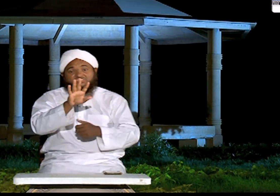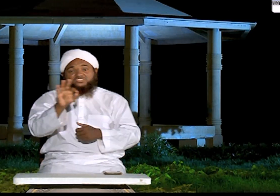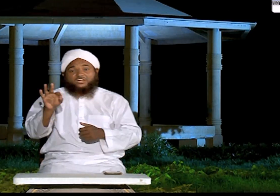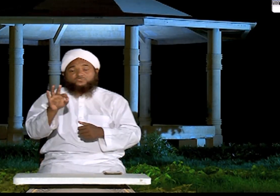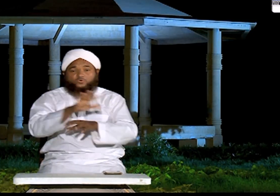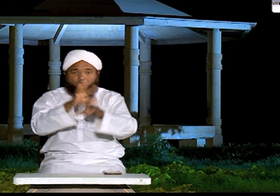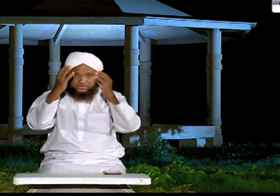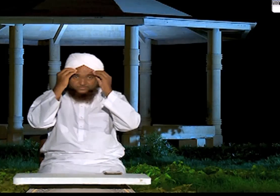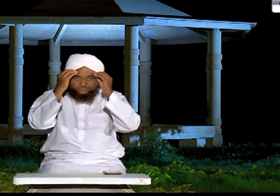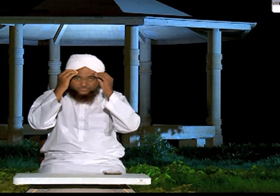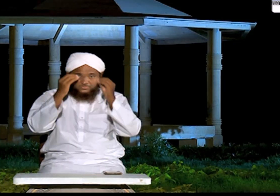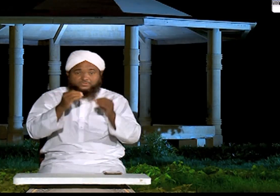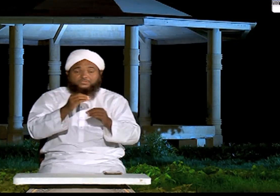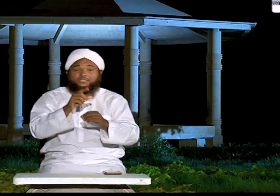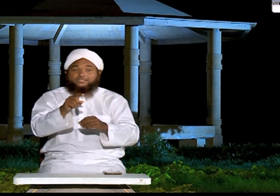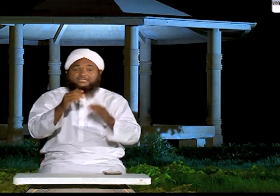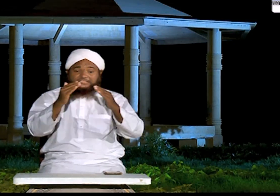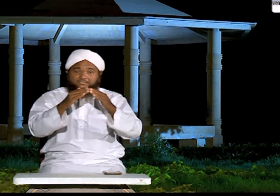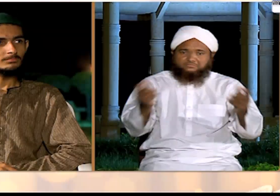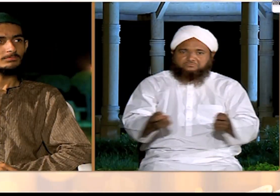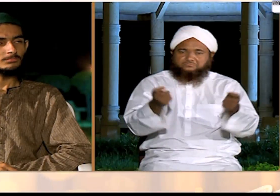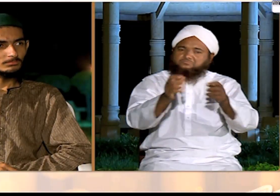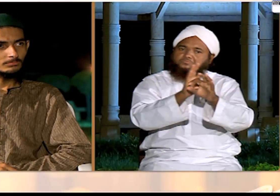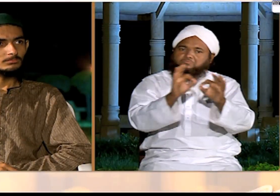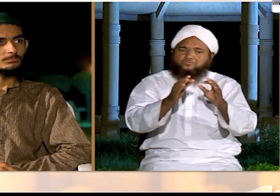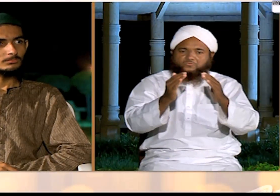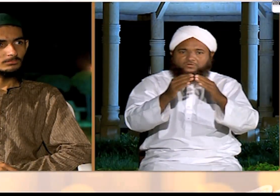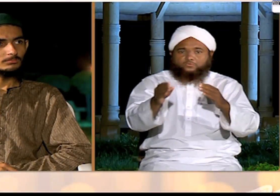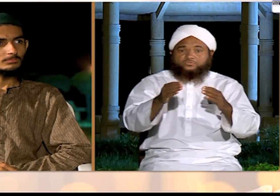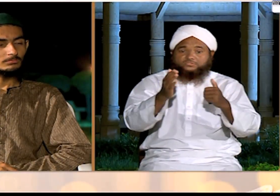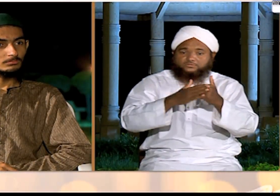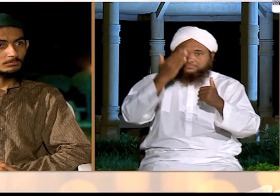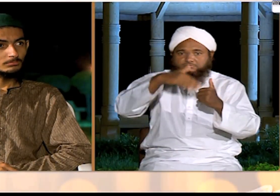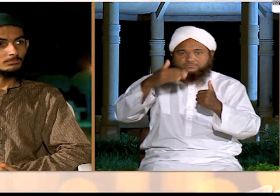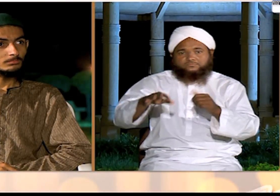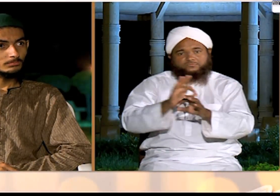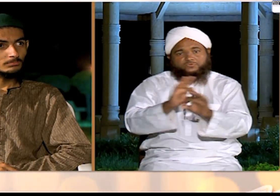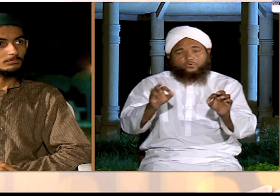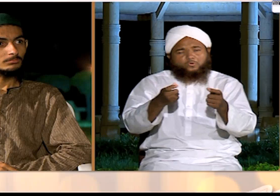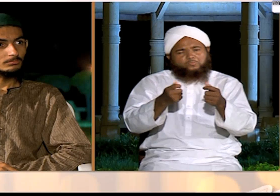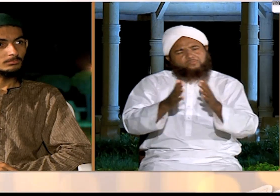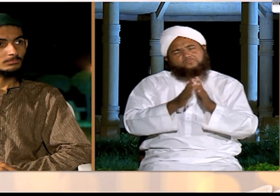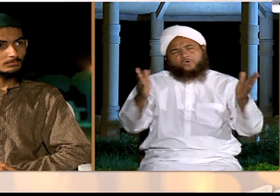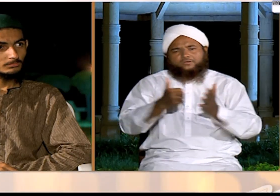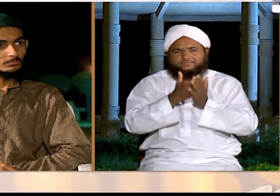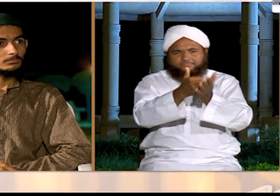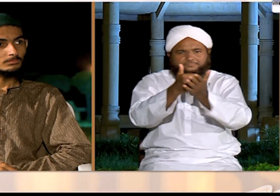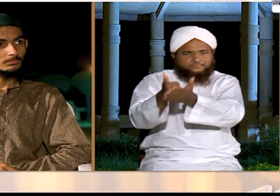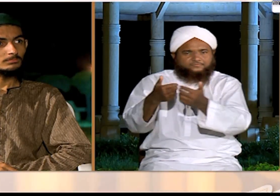رہنے کے لیے چار سو گھر بنوائے ان کی شادیاں کروائیں اور خوب مال و دولت بھی دیا ایک سال